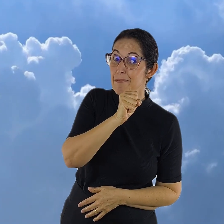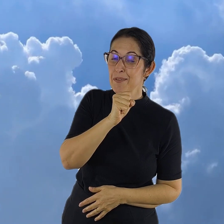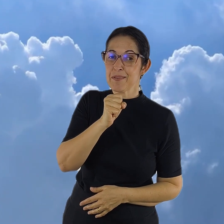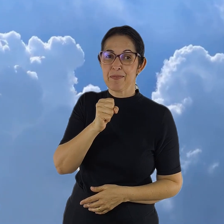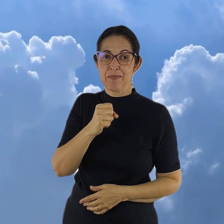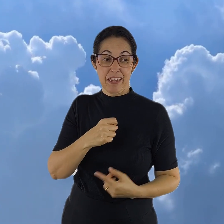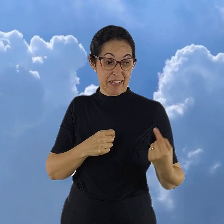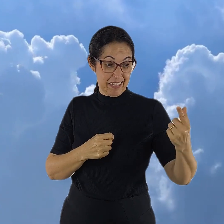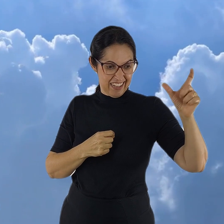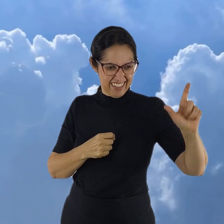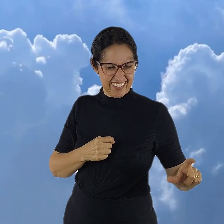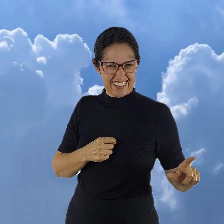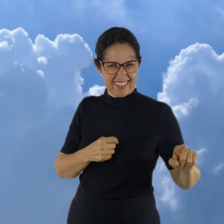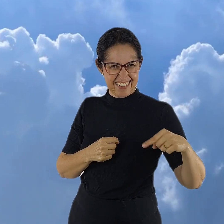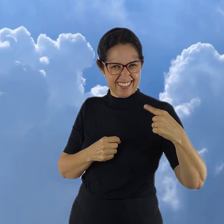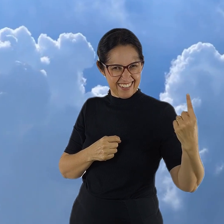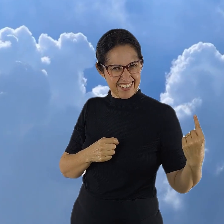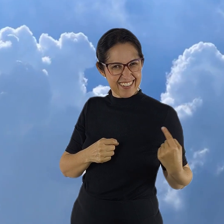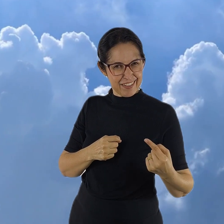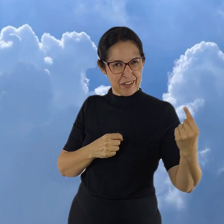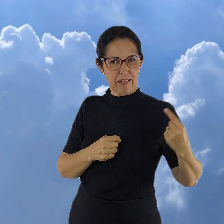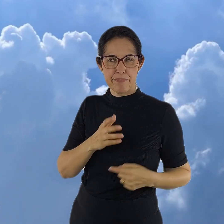temos de ser tardios.